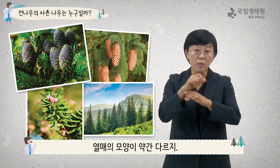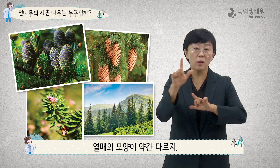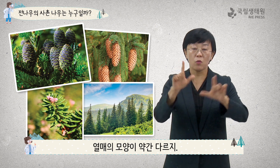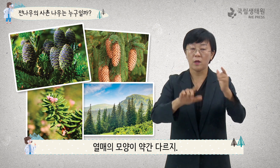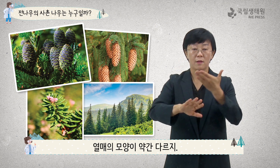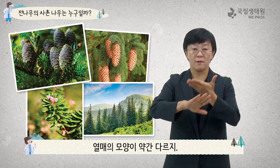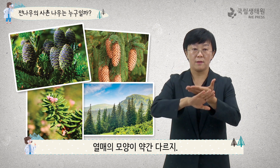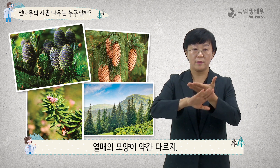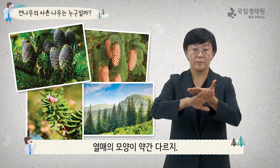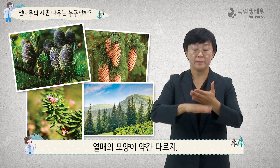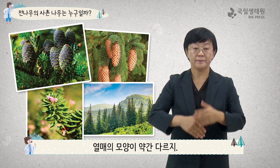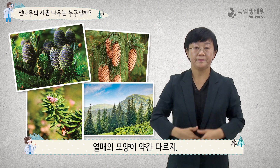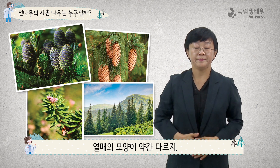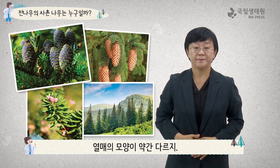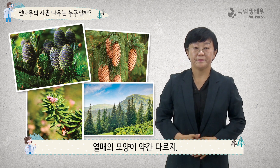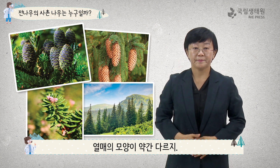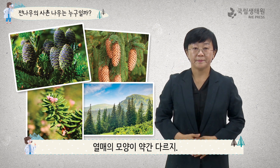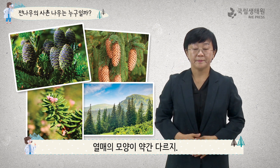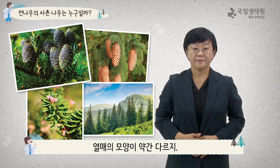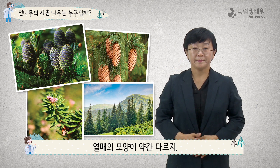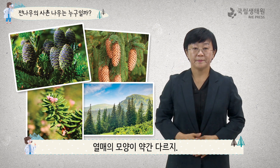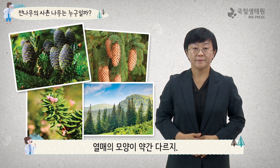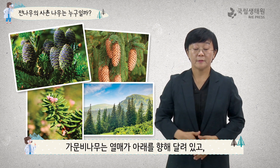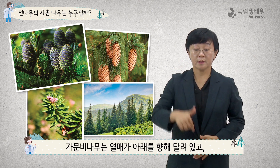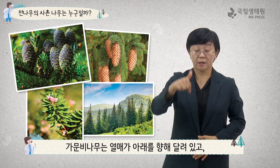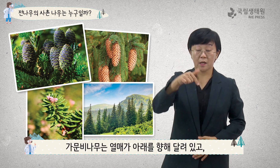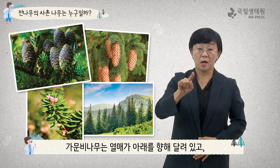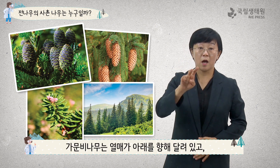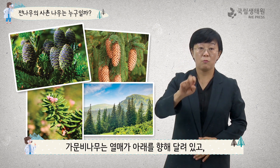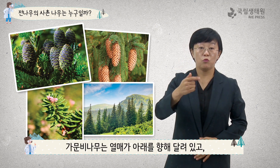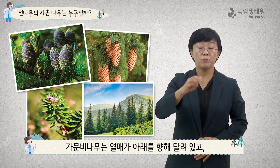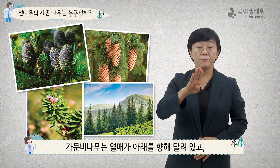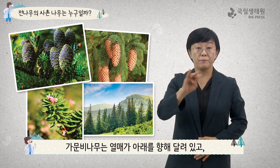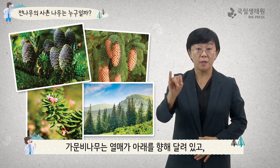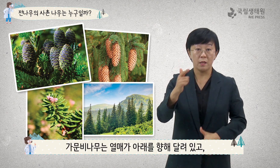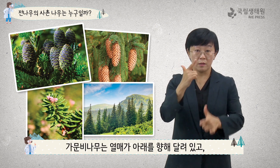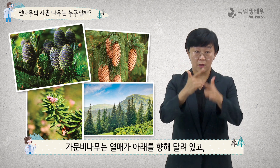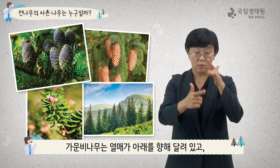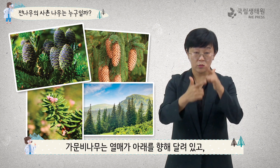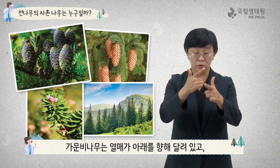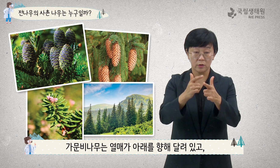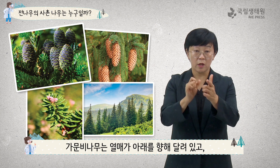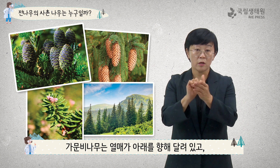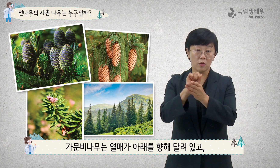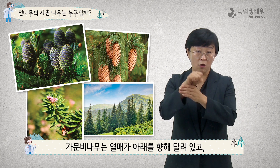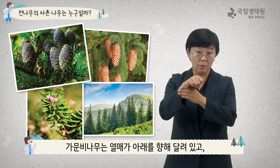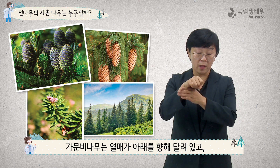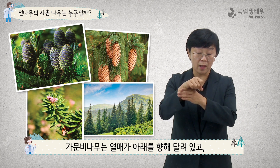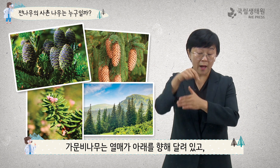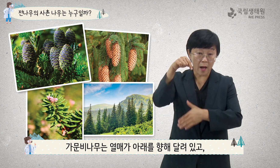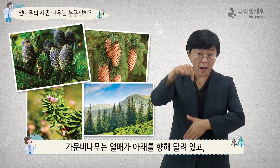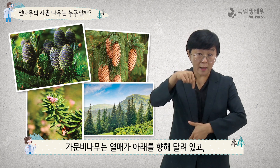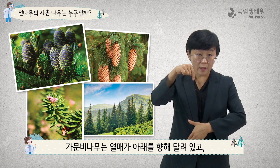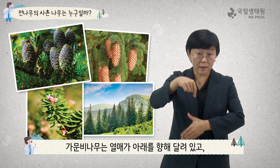열매의 모양이 약간 다르지. 가문비나무는 열매가 아래를 향해 달려있고